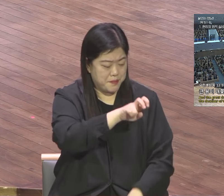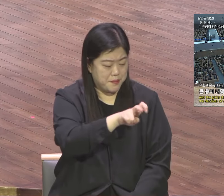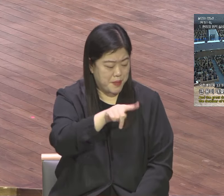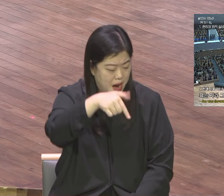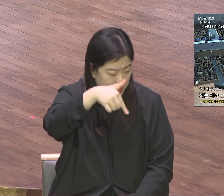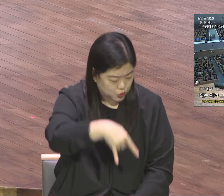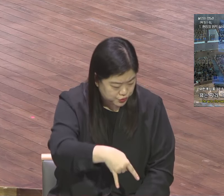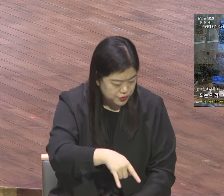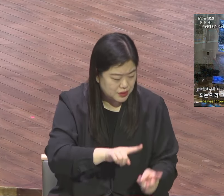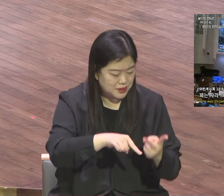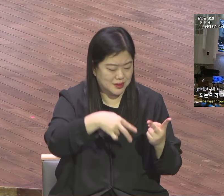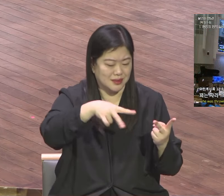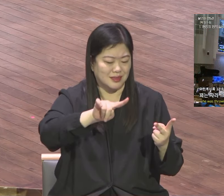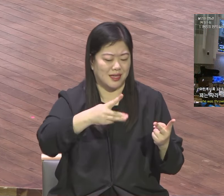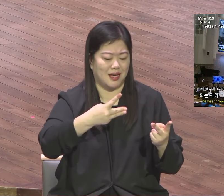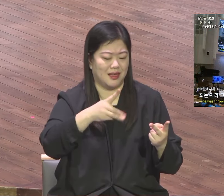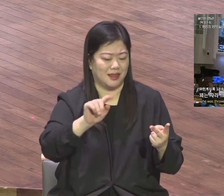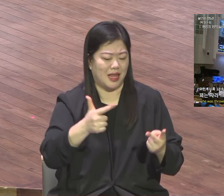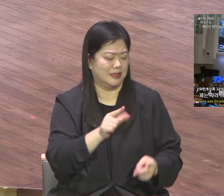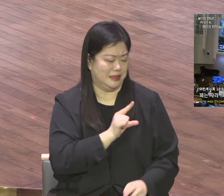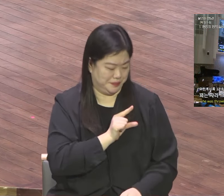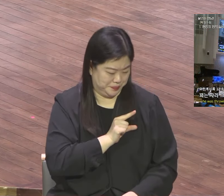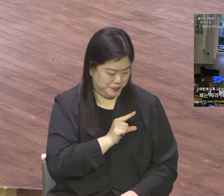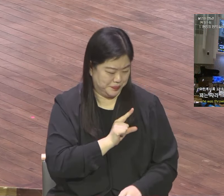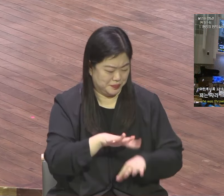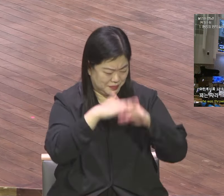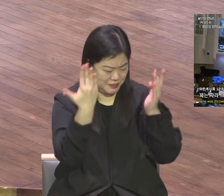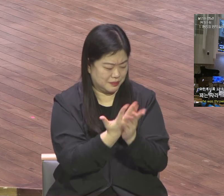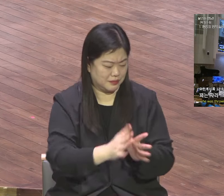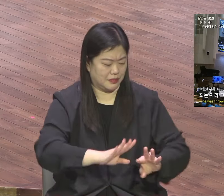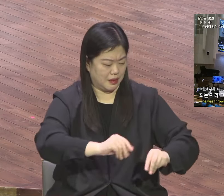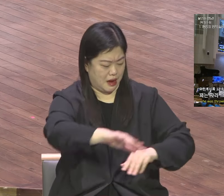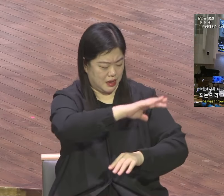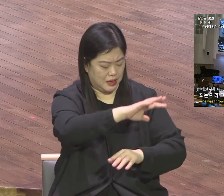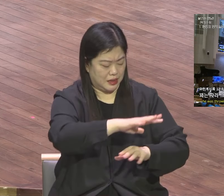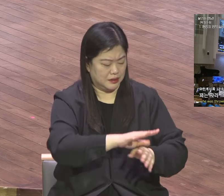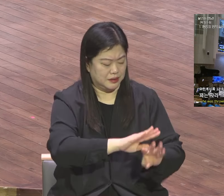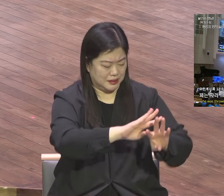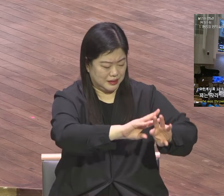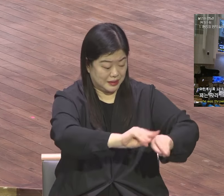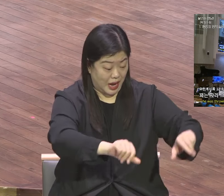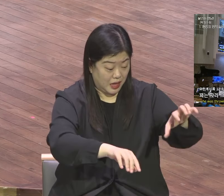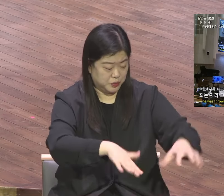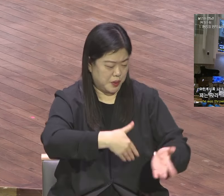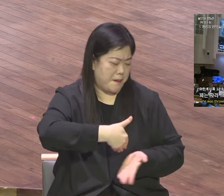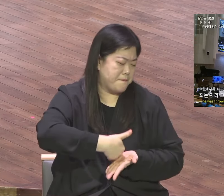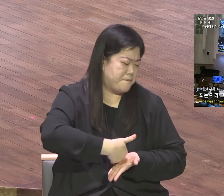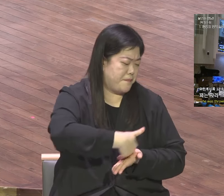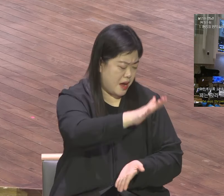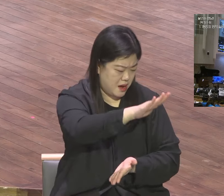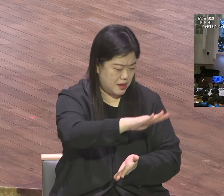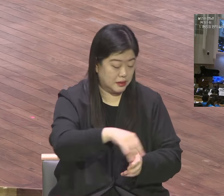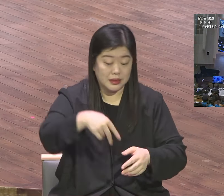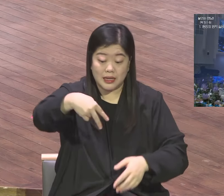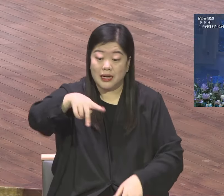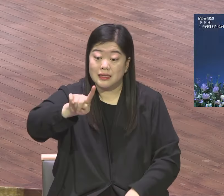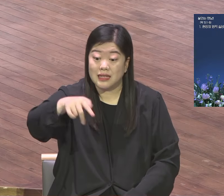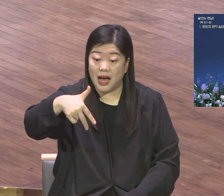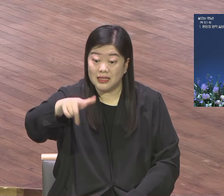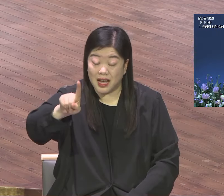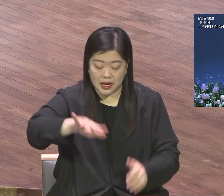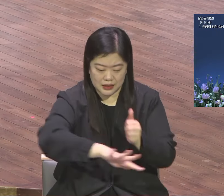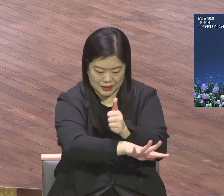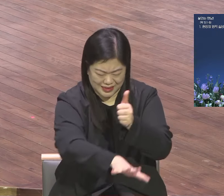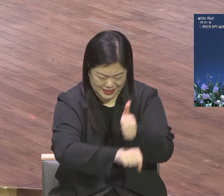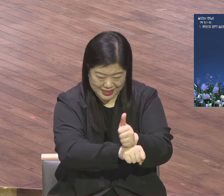온 천하를 꾀하는 자라. 그가 땅으로 내어 쫓기니 그의 사자들도 그와 함께 내어 쫓기니라. 여기서 사단과 함께 내어